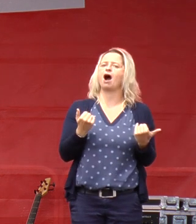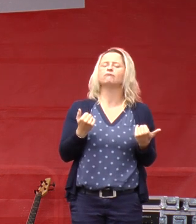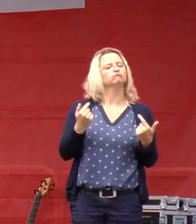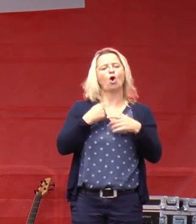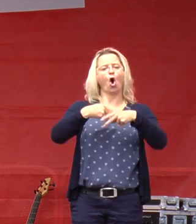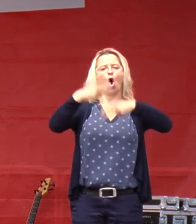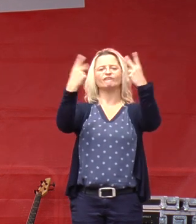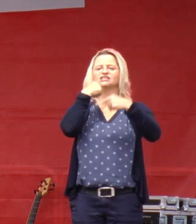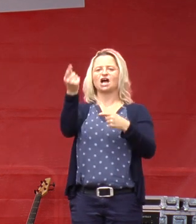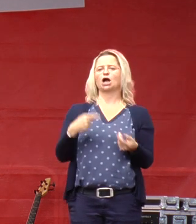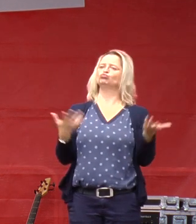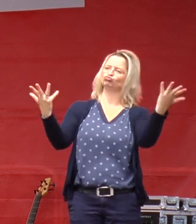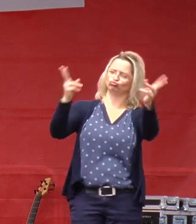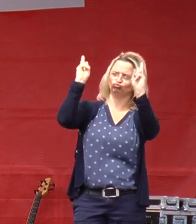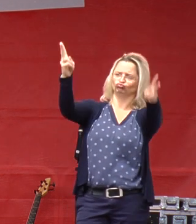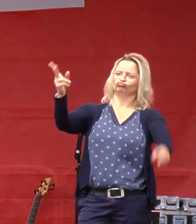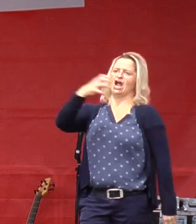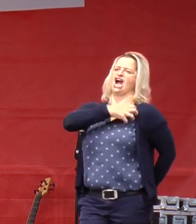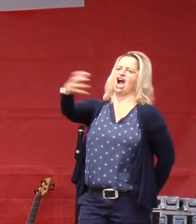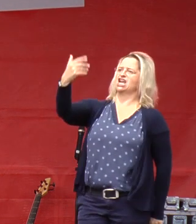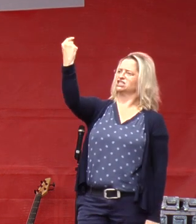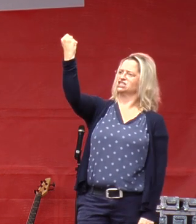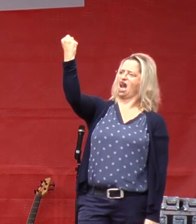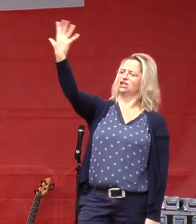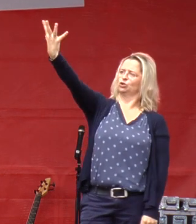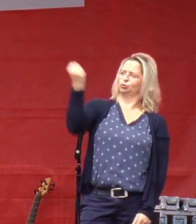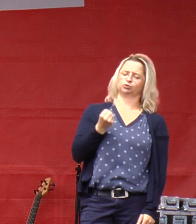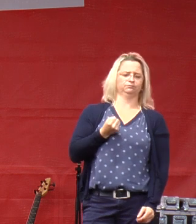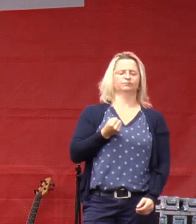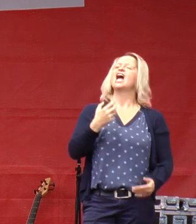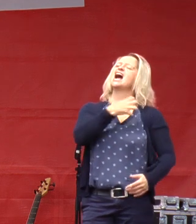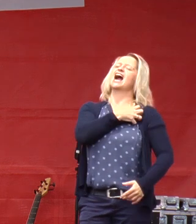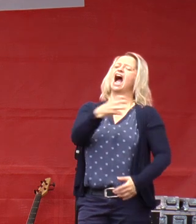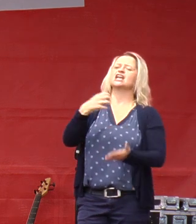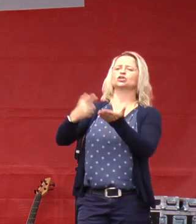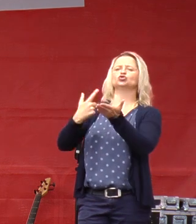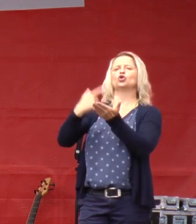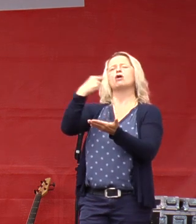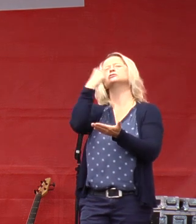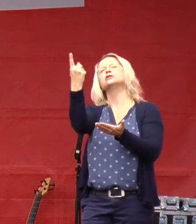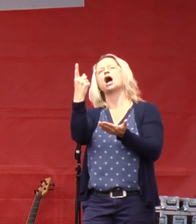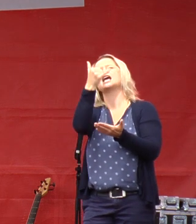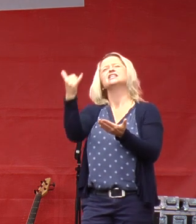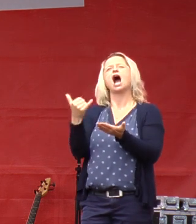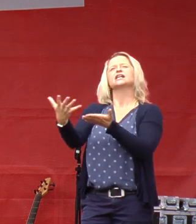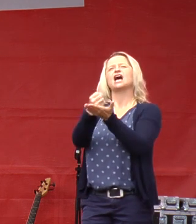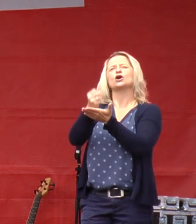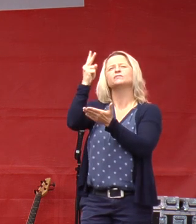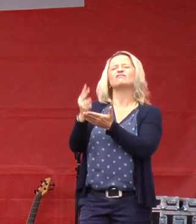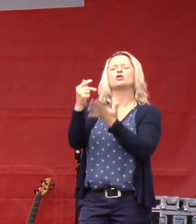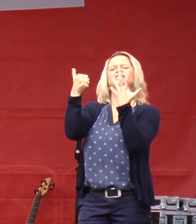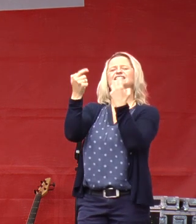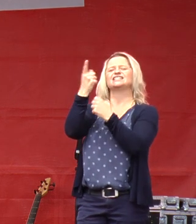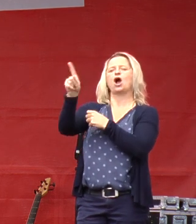transparent, bitten wir so richtig Reiche stärker zur Kasse. Also unsere Reichensteuer greift ab einem Jahreseinkommen von